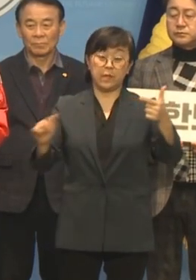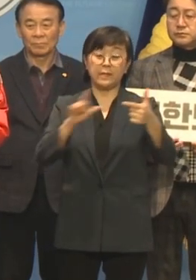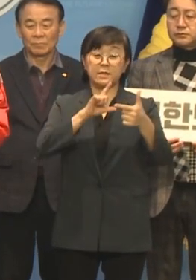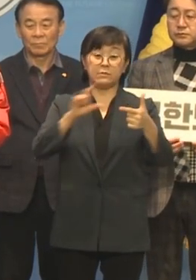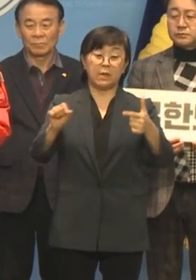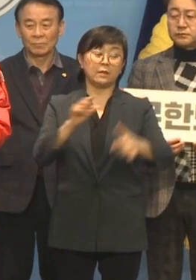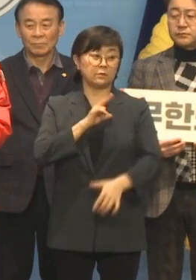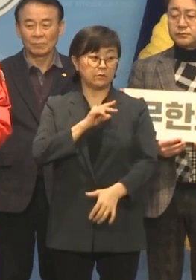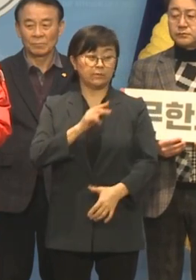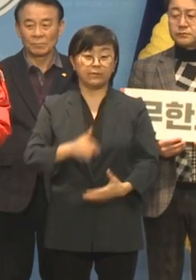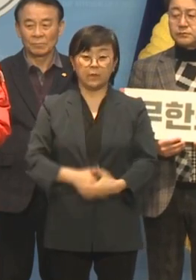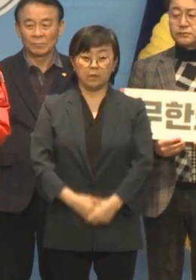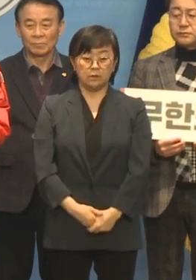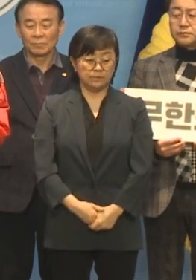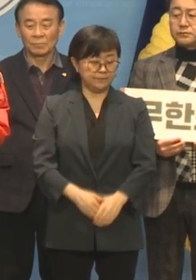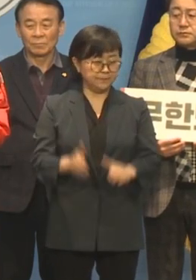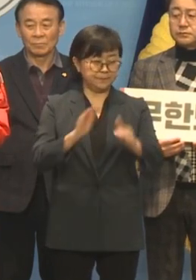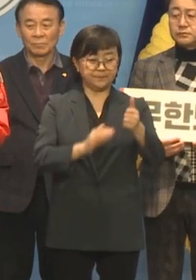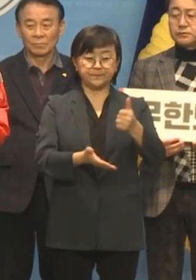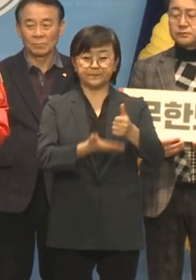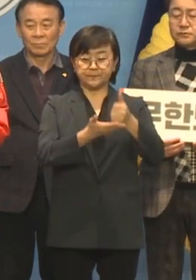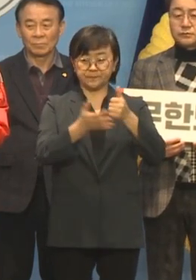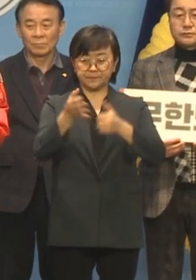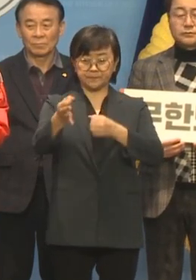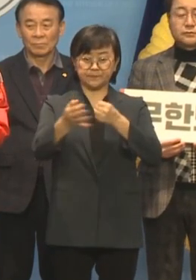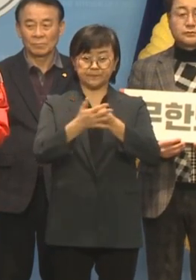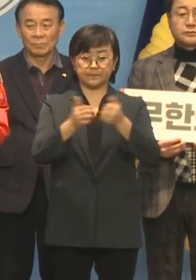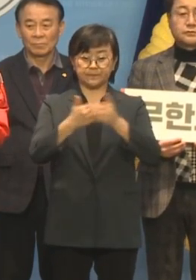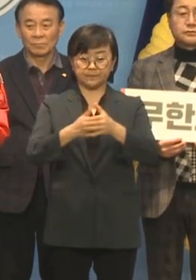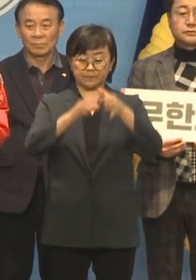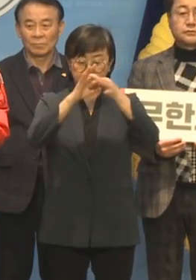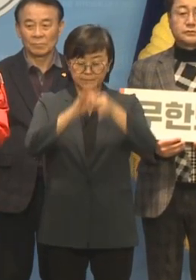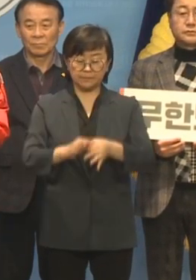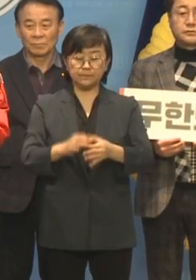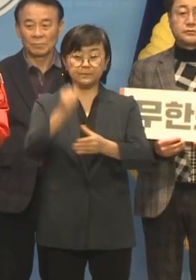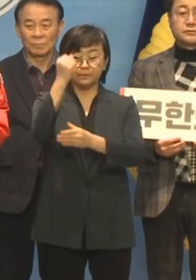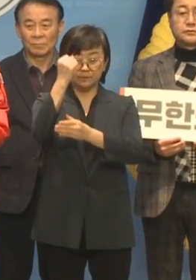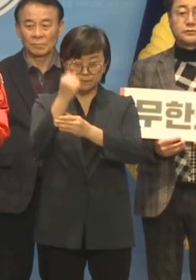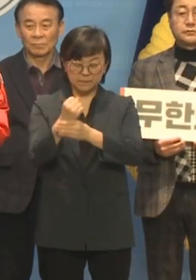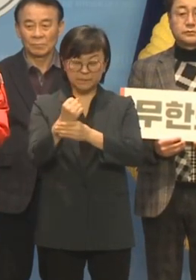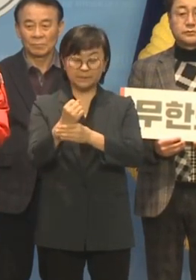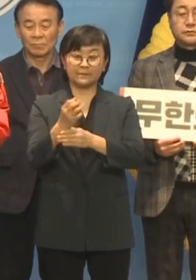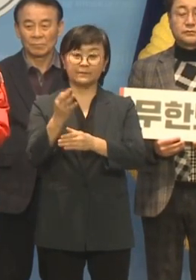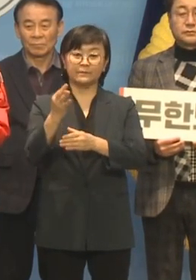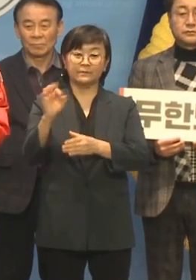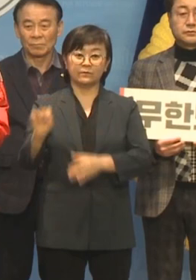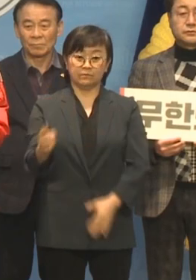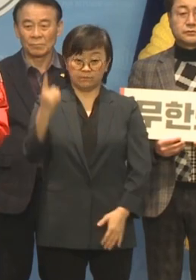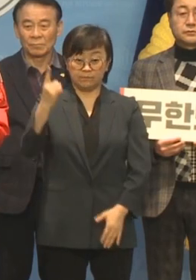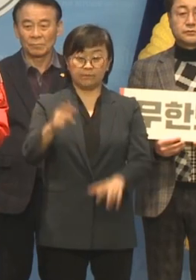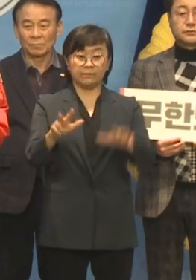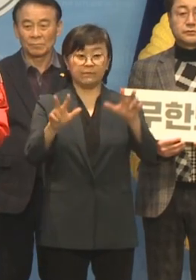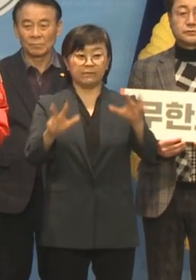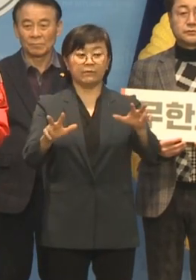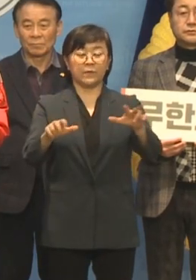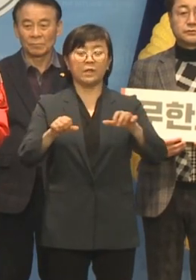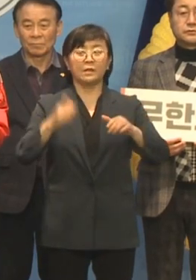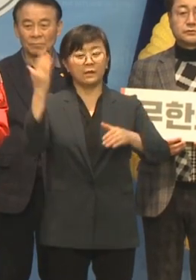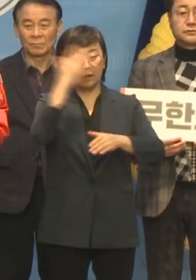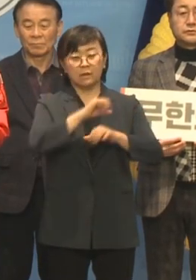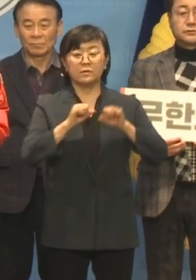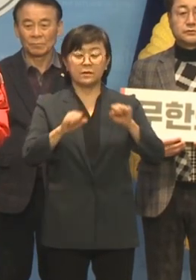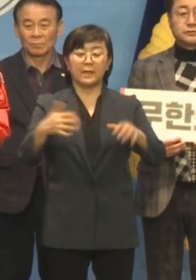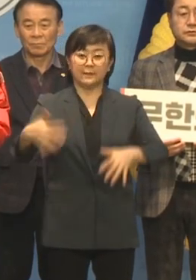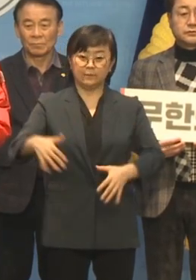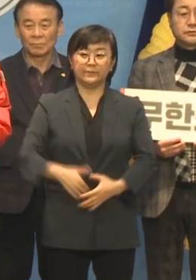지방의원들입니다. 공천 헌금은 끝없는 부패 사슬의 근원이지만 아직도 청산되지